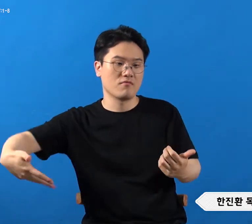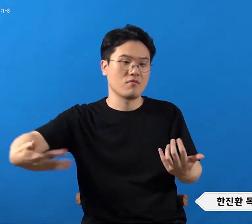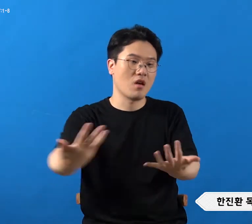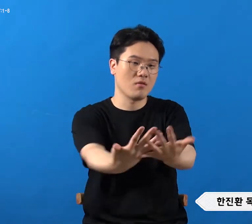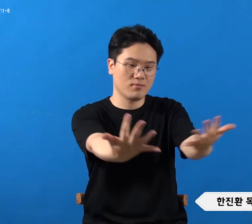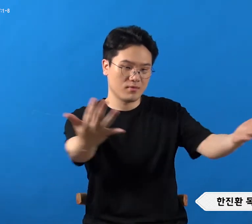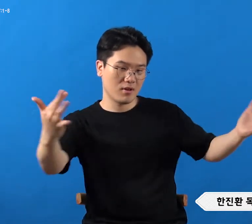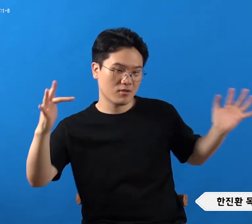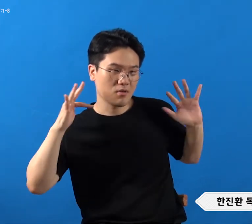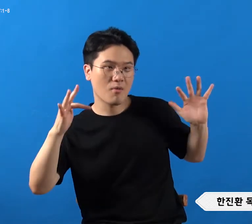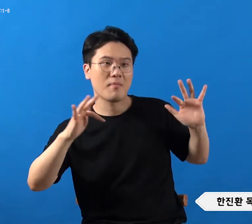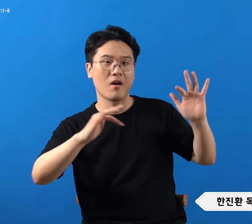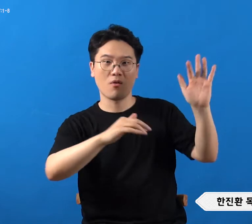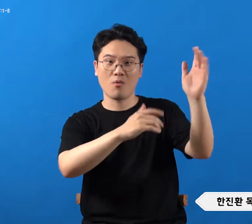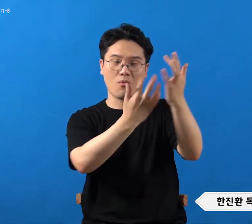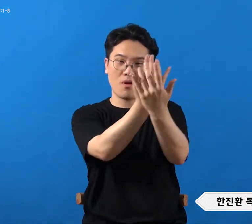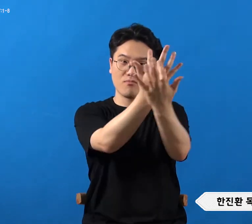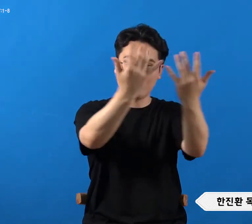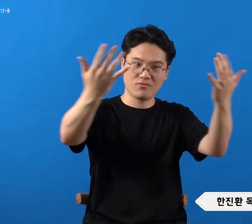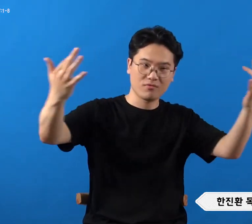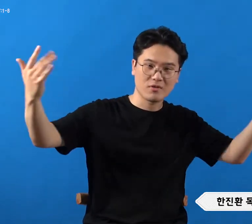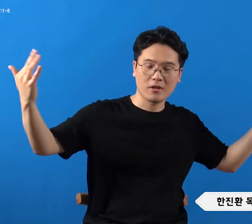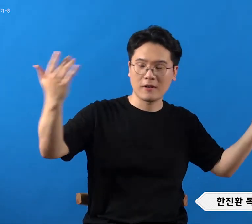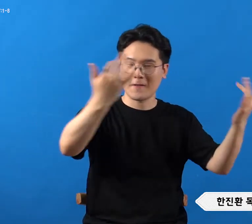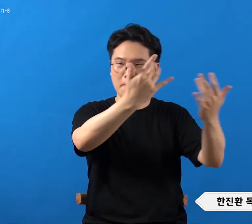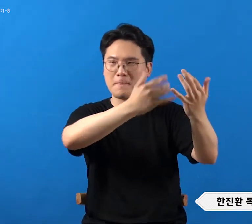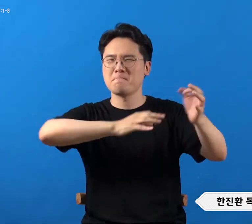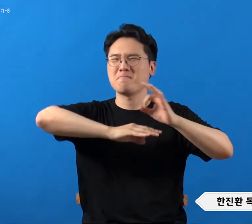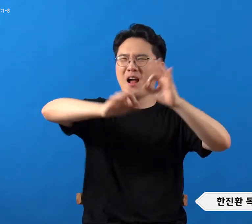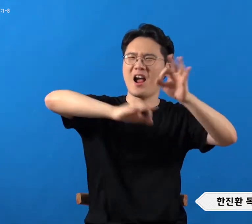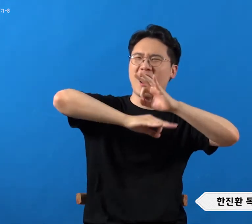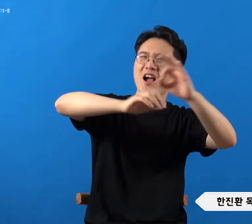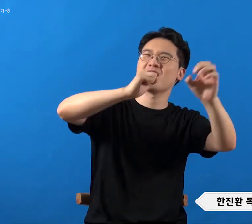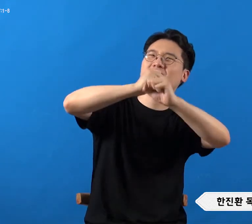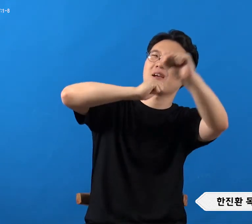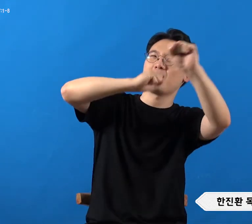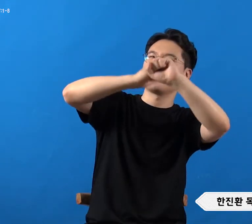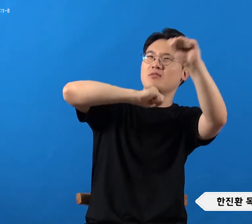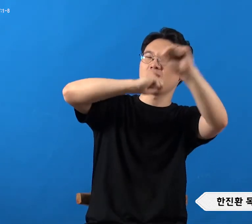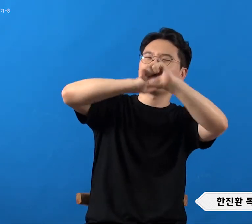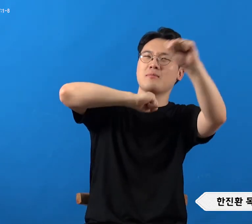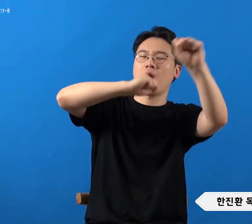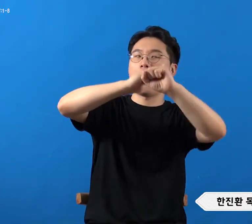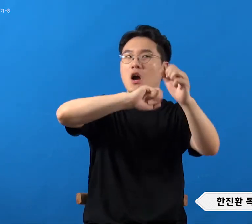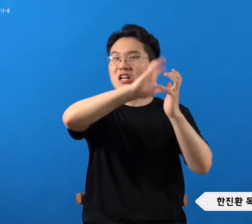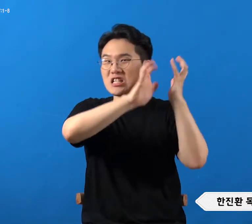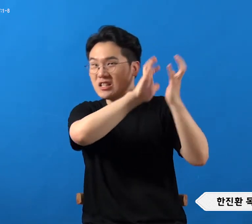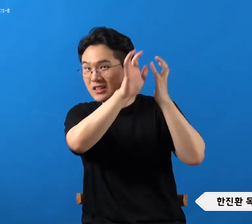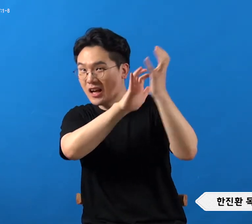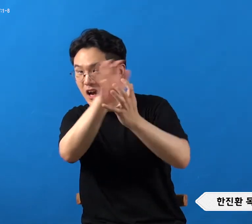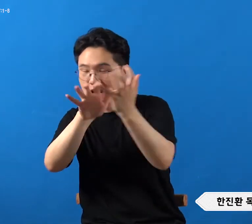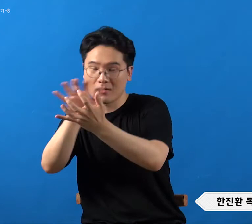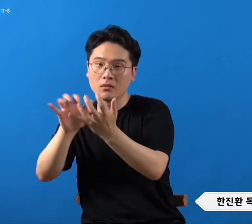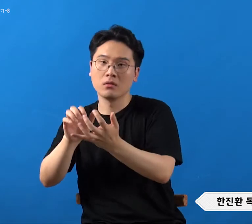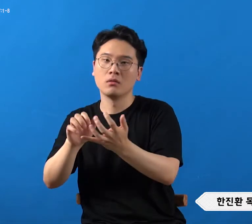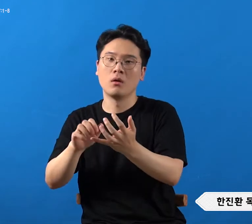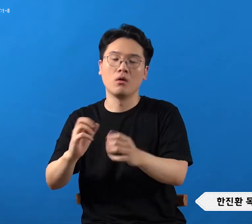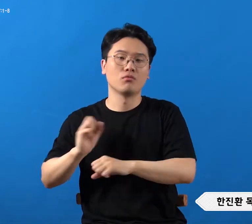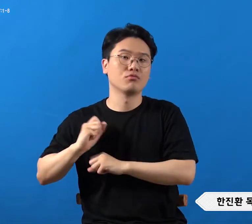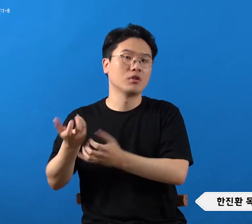막 횃불이 타오르고 그리고 함성 소리, 나팔 소리 막 들리니까 이 병사들이 혼비백산해서